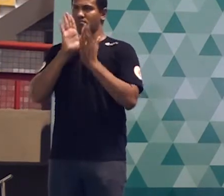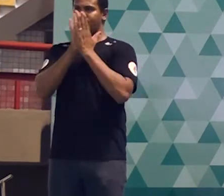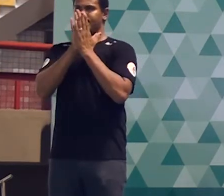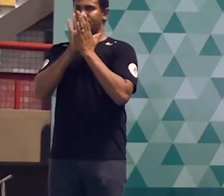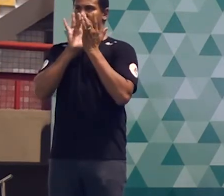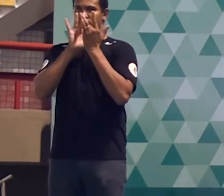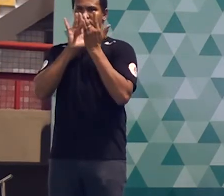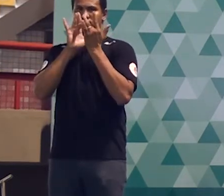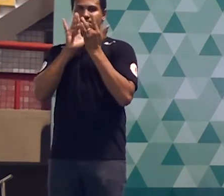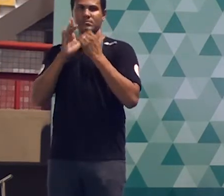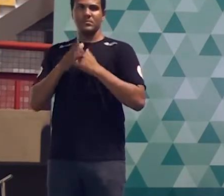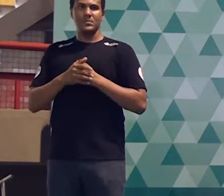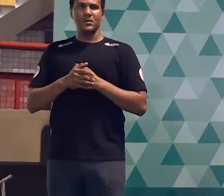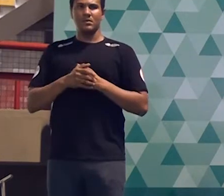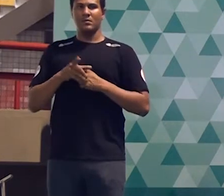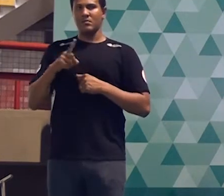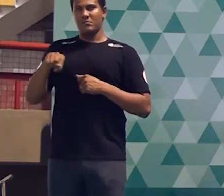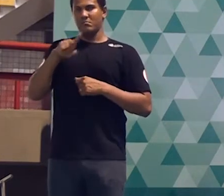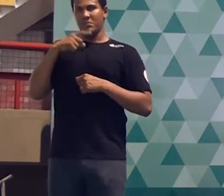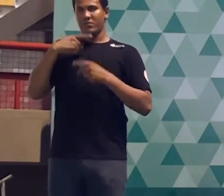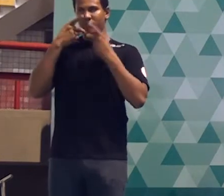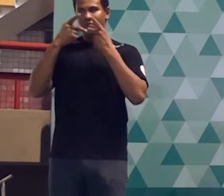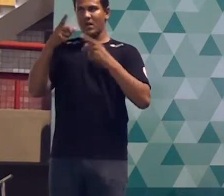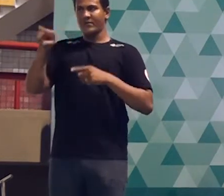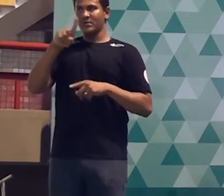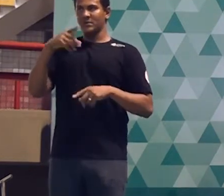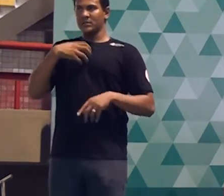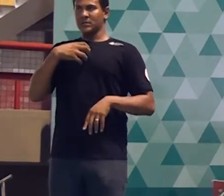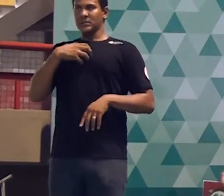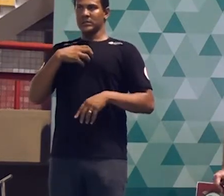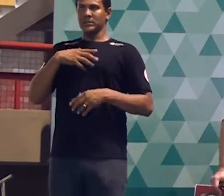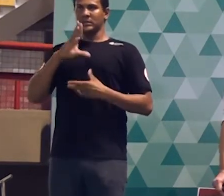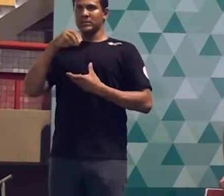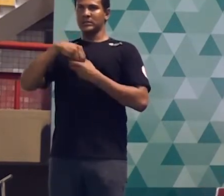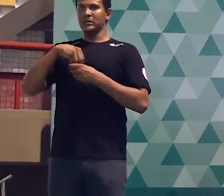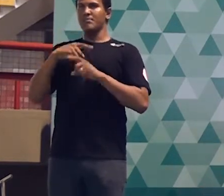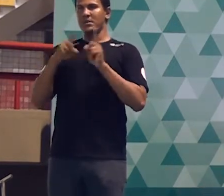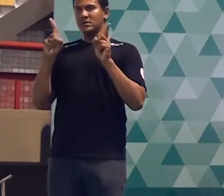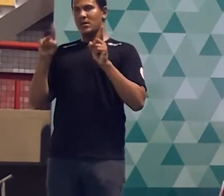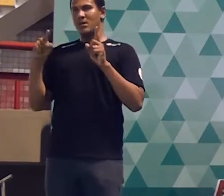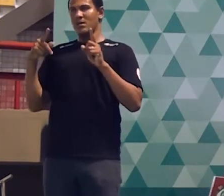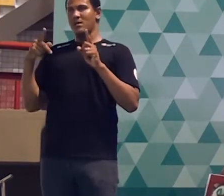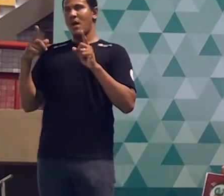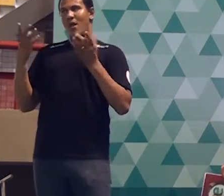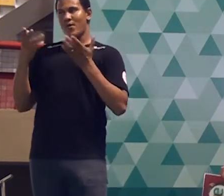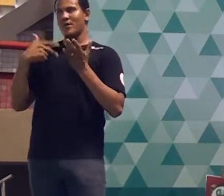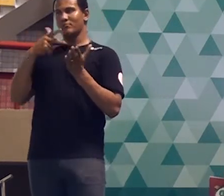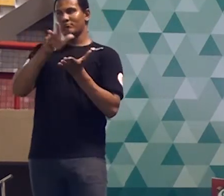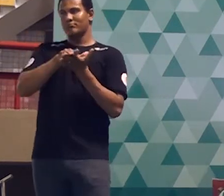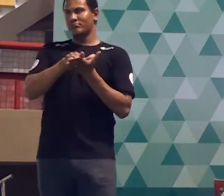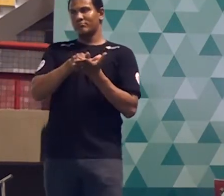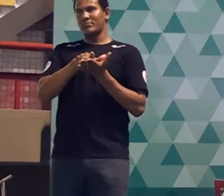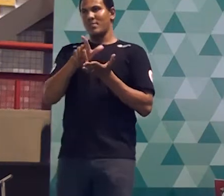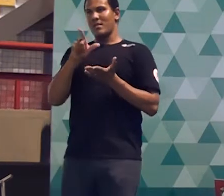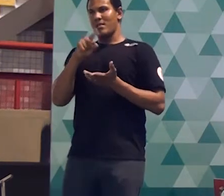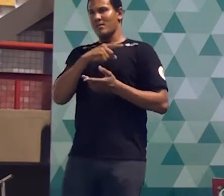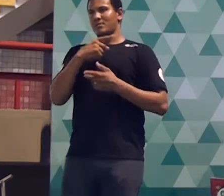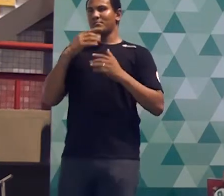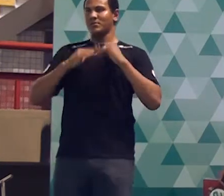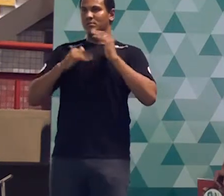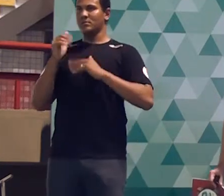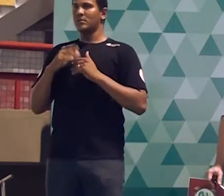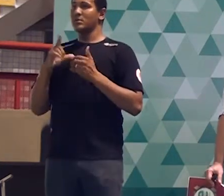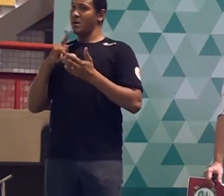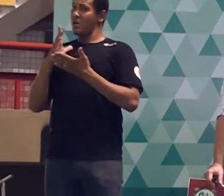Eu vou dizer um negócio que vai mexer com muita gente. Mas aí agora quem vai falar é o psicanalista. Existem pessoas que